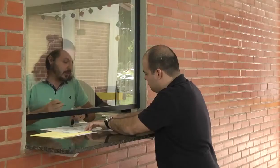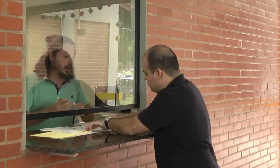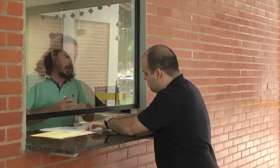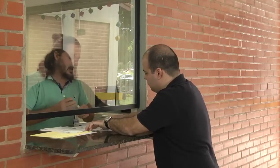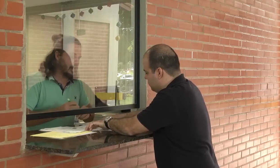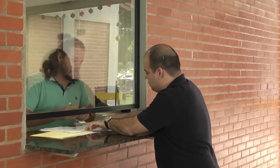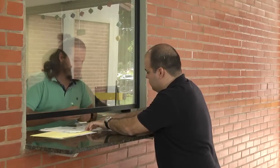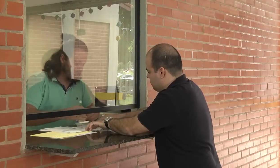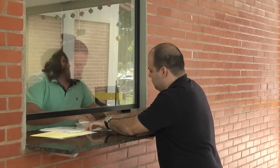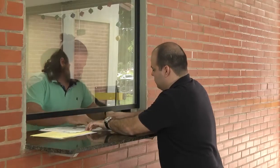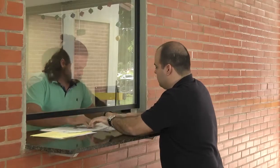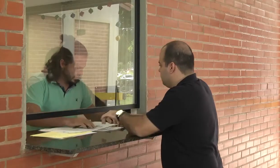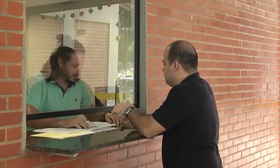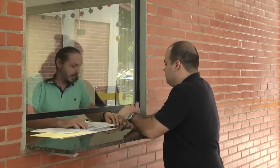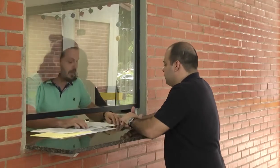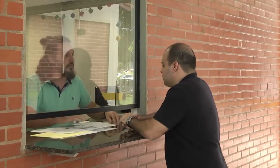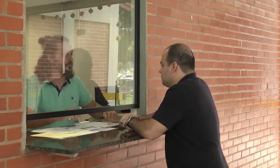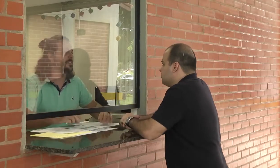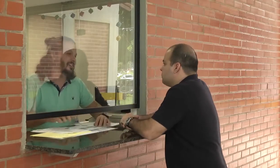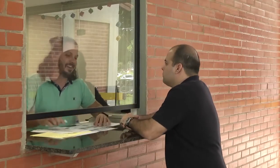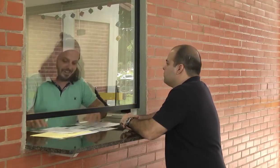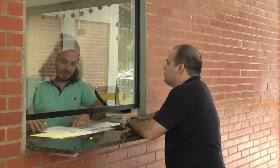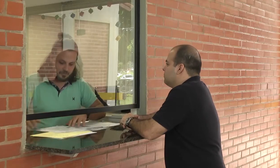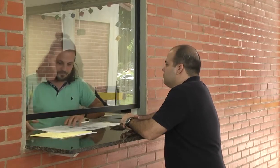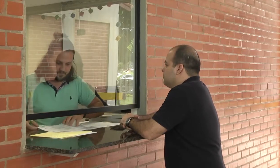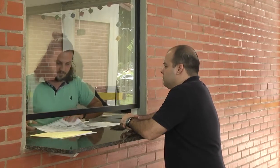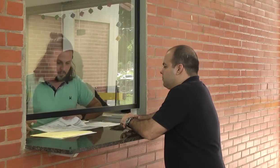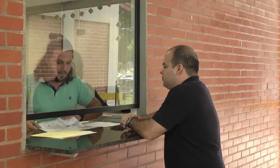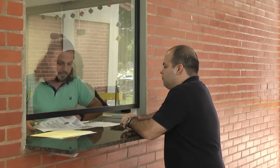Ah, tá aqui. Legal. Ah, legal. Tudo bem.